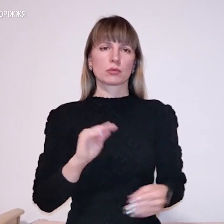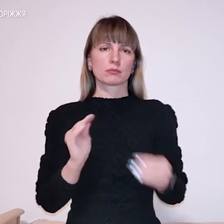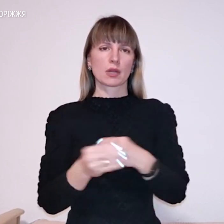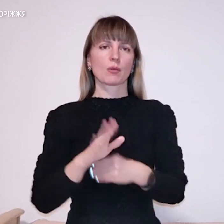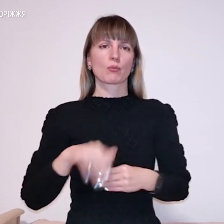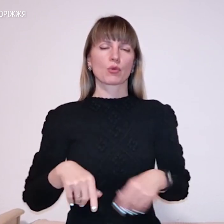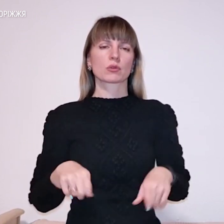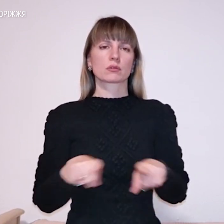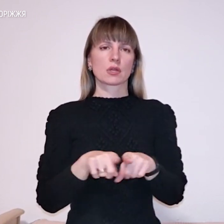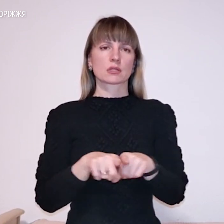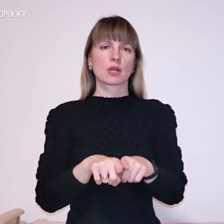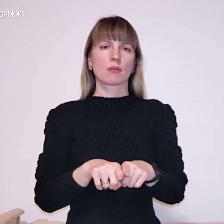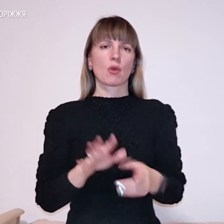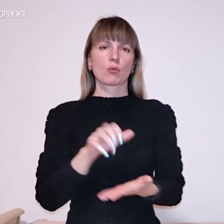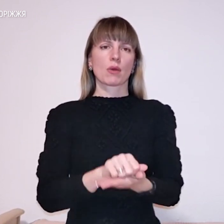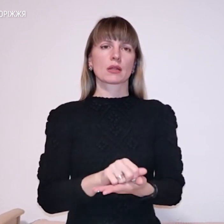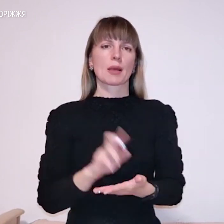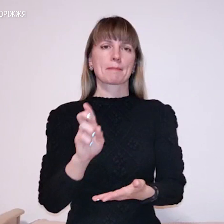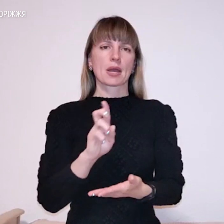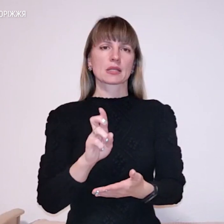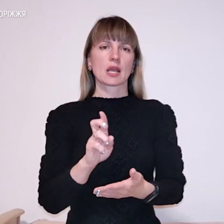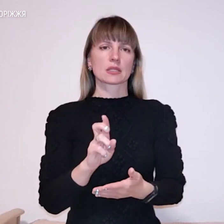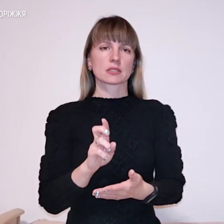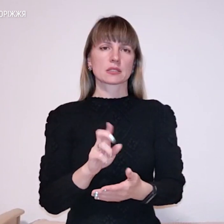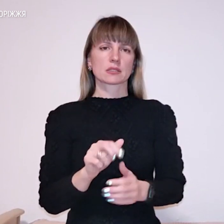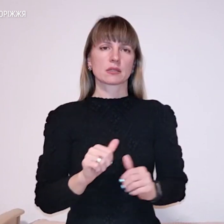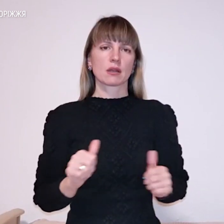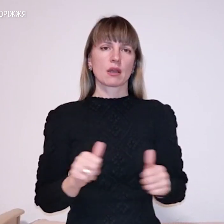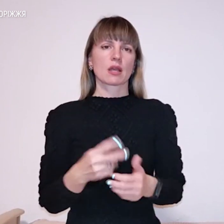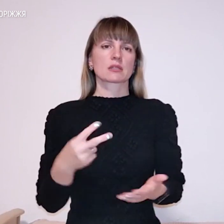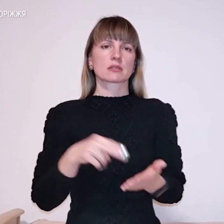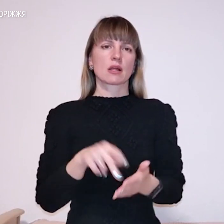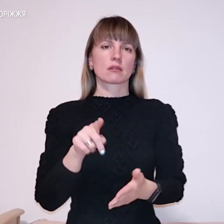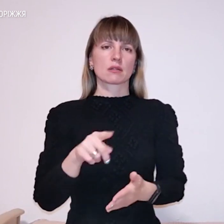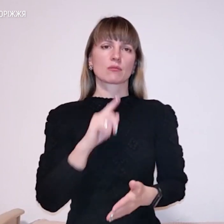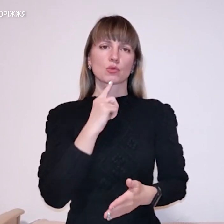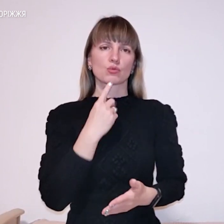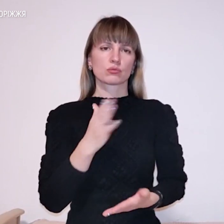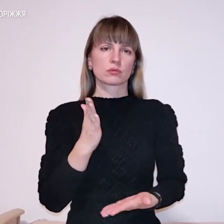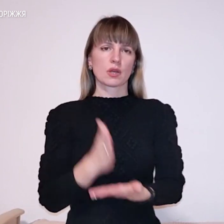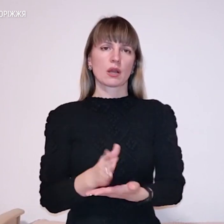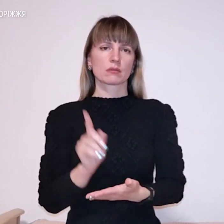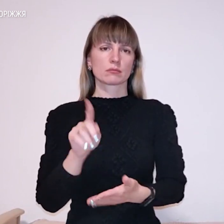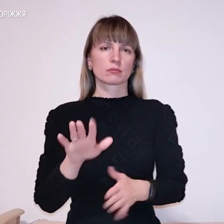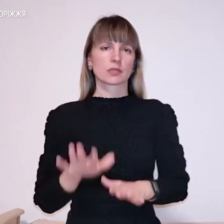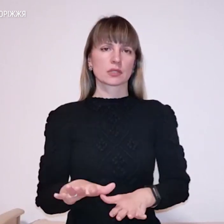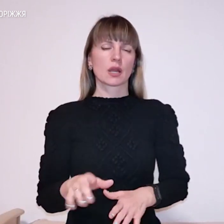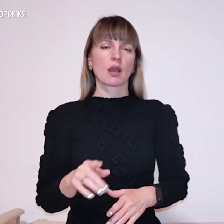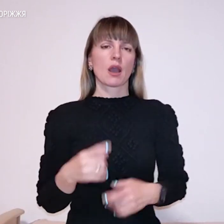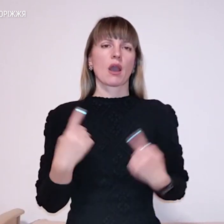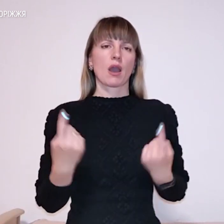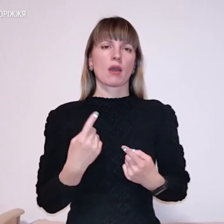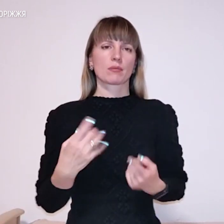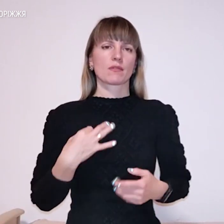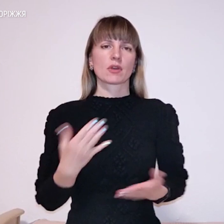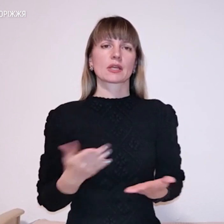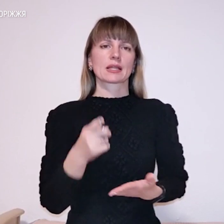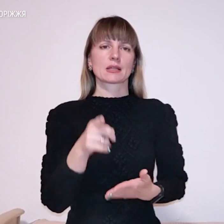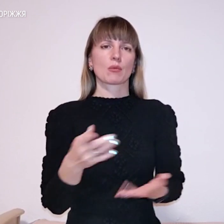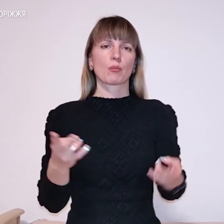так само окупували Бердянськ і стало просто нереально там знаходитись. Оскільки елементарні речі, які тобі потрібні, ти